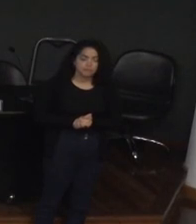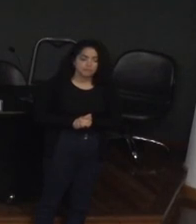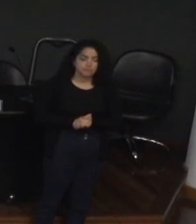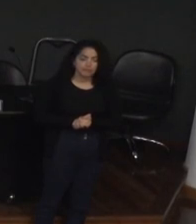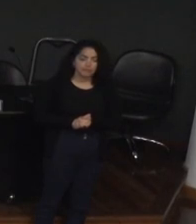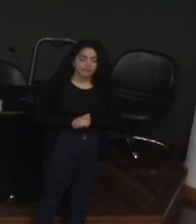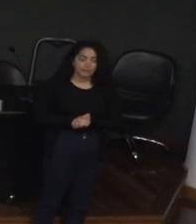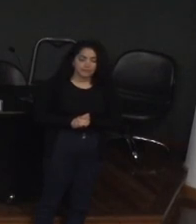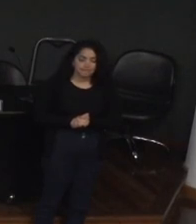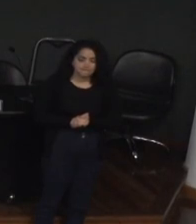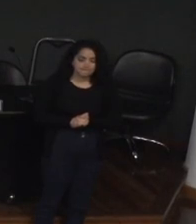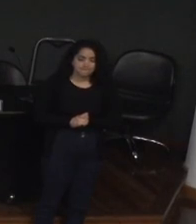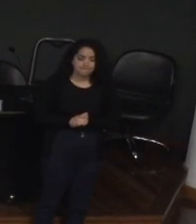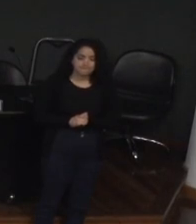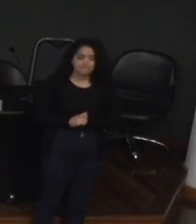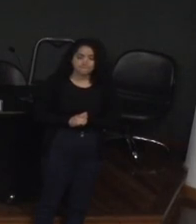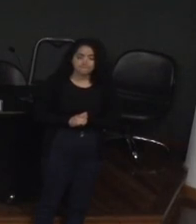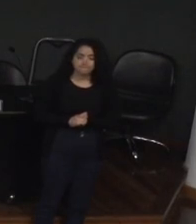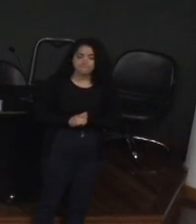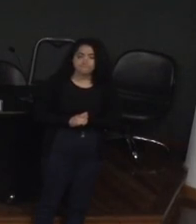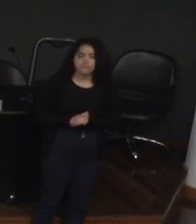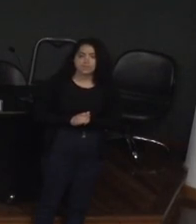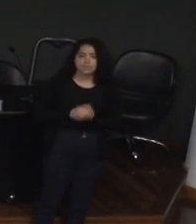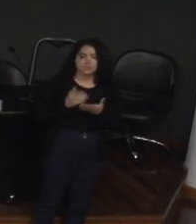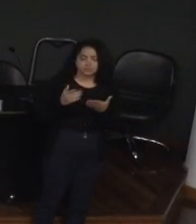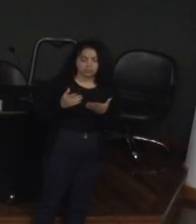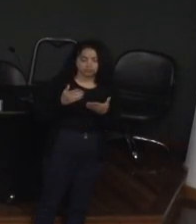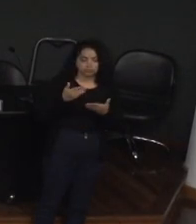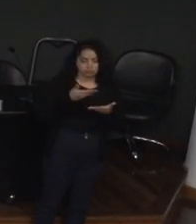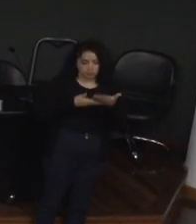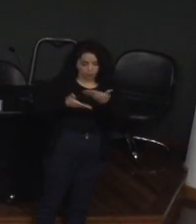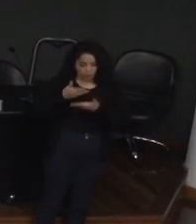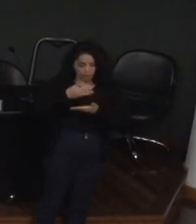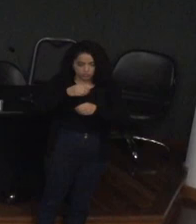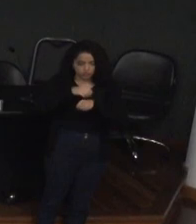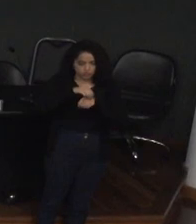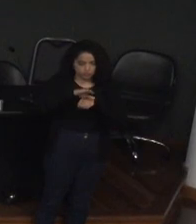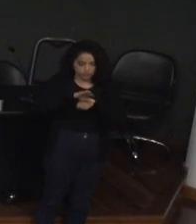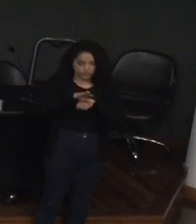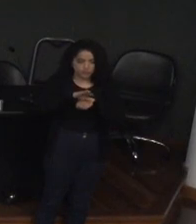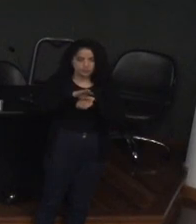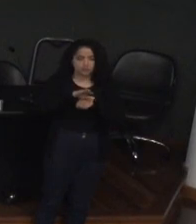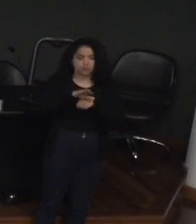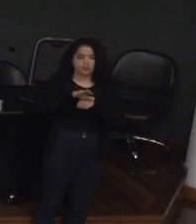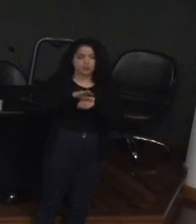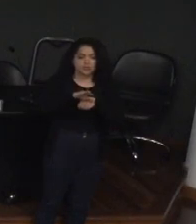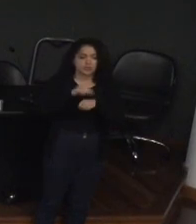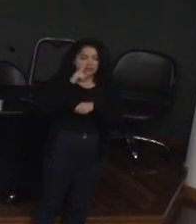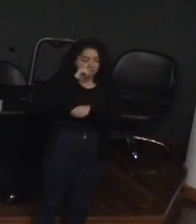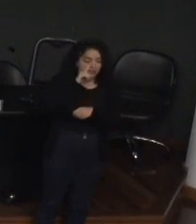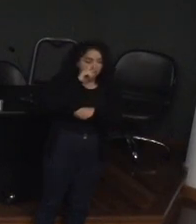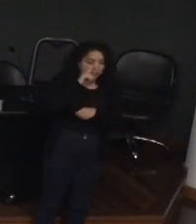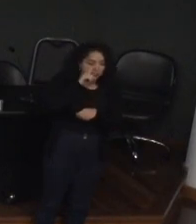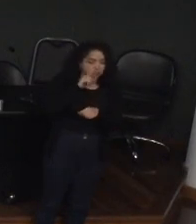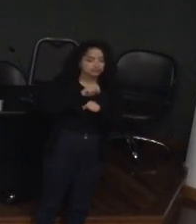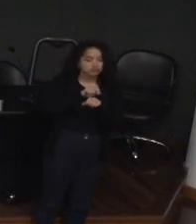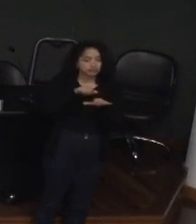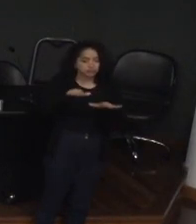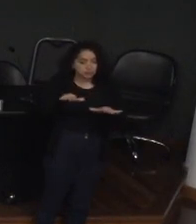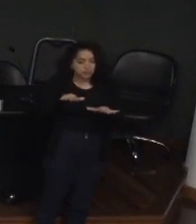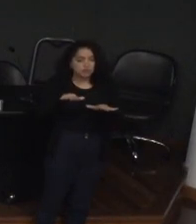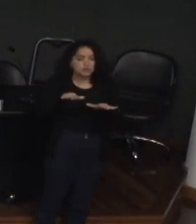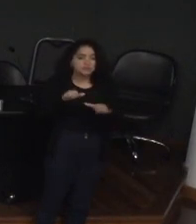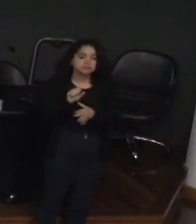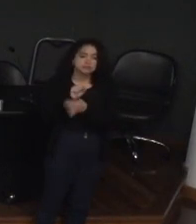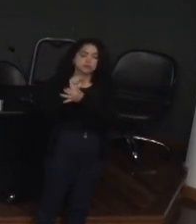Vamos lá. As causas, então, compartilhamento indevido de dados. Categoria de risco, vazamento, segurança digital,